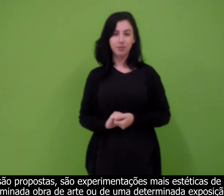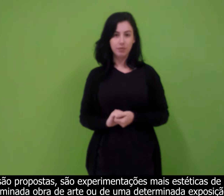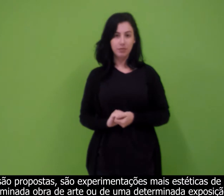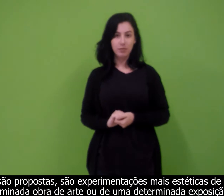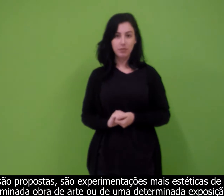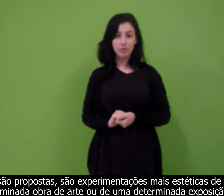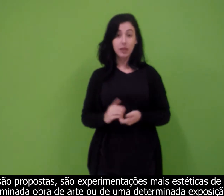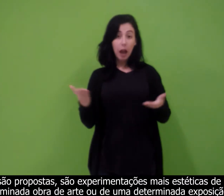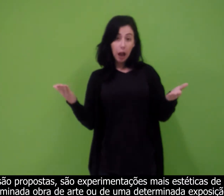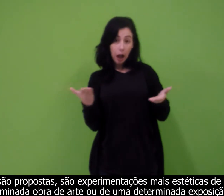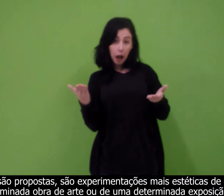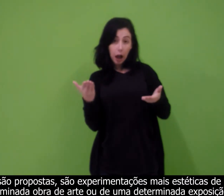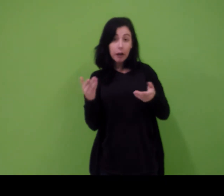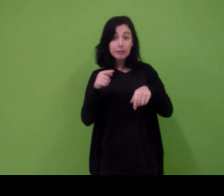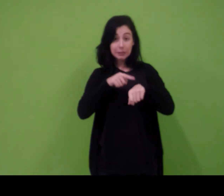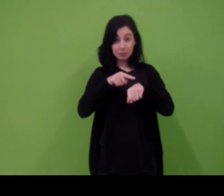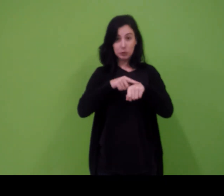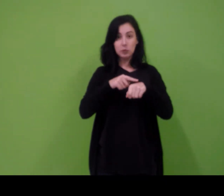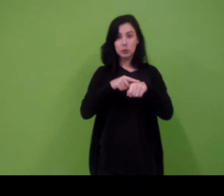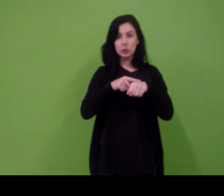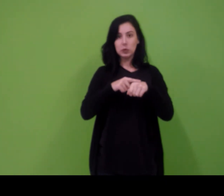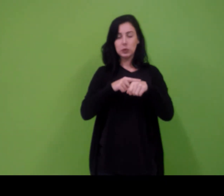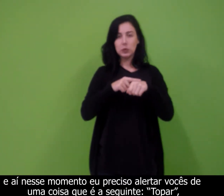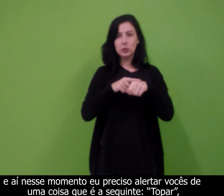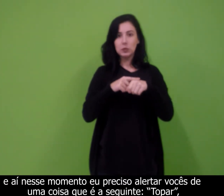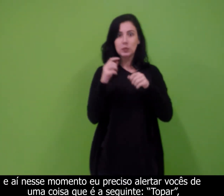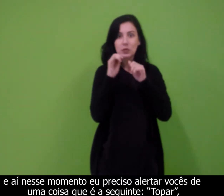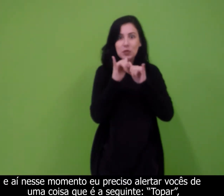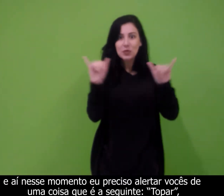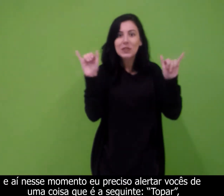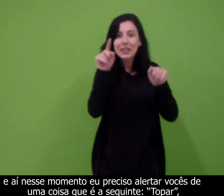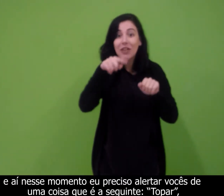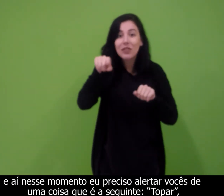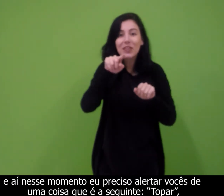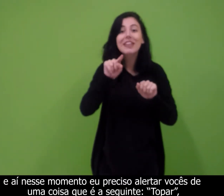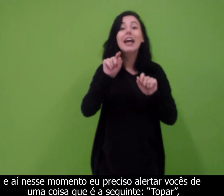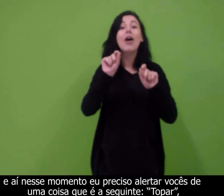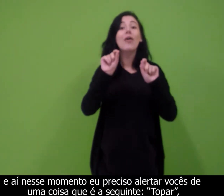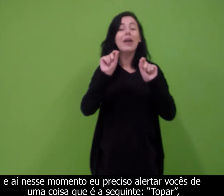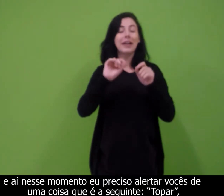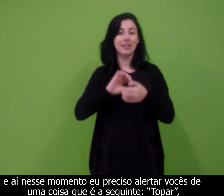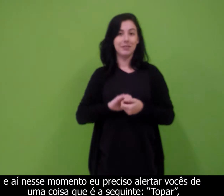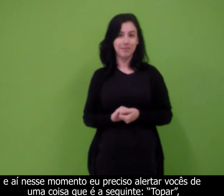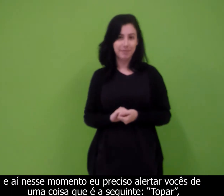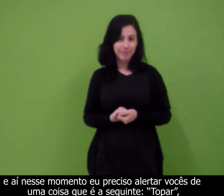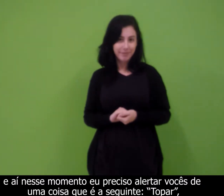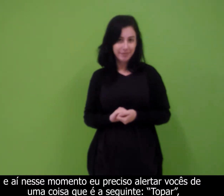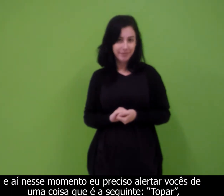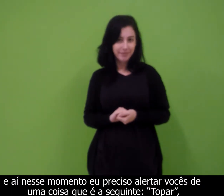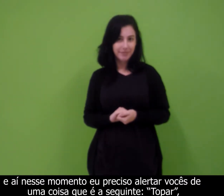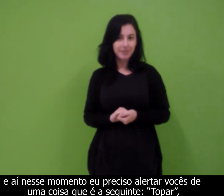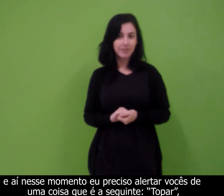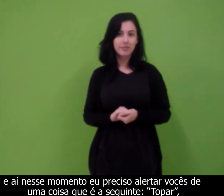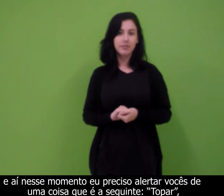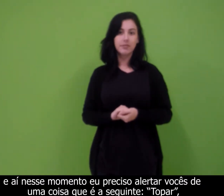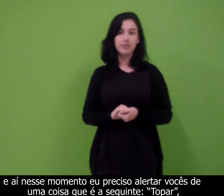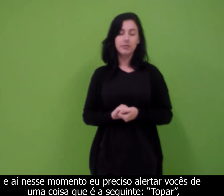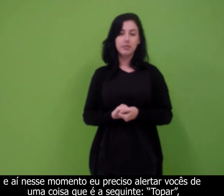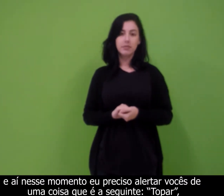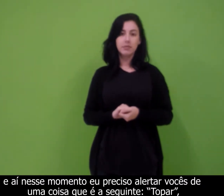uma determinada exposição. E aí, nesse momento, eu preciso alertar vocês de uma